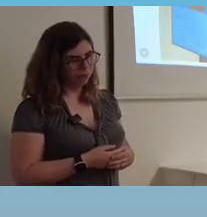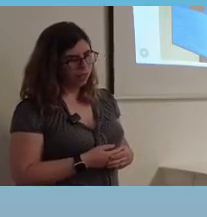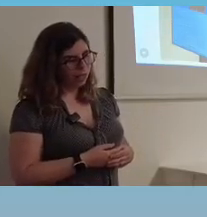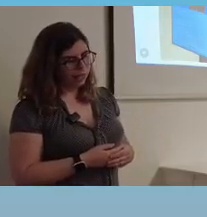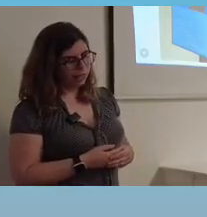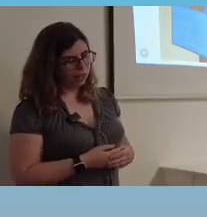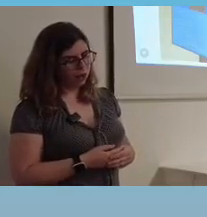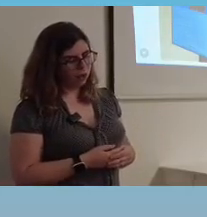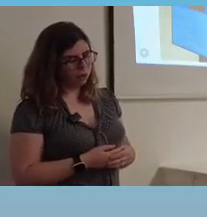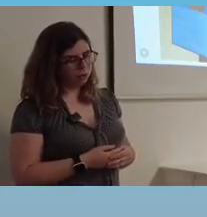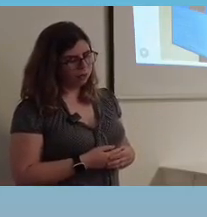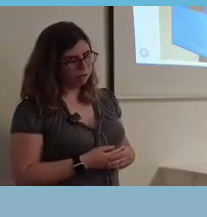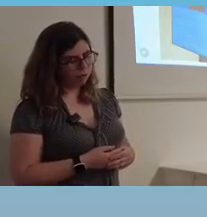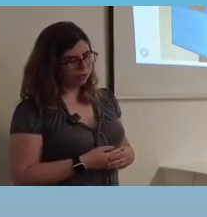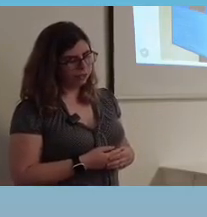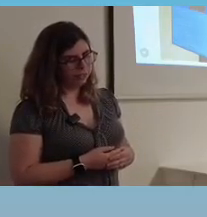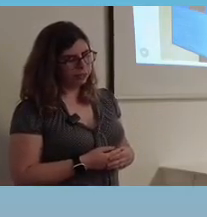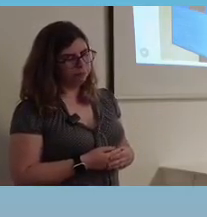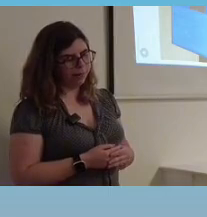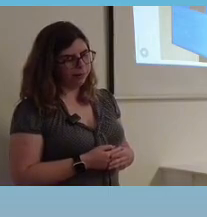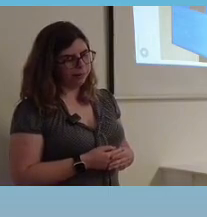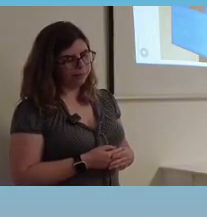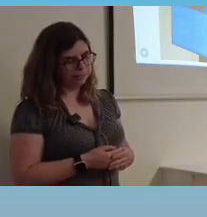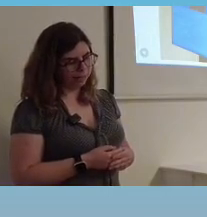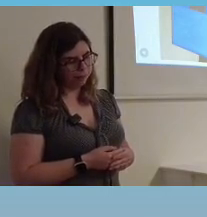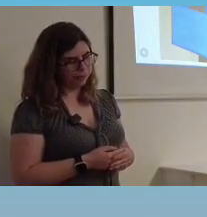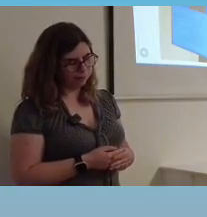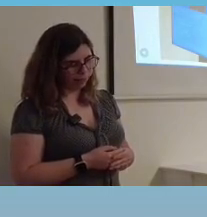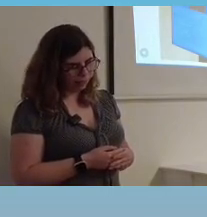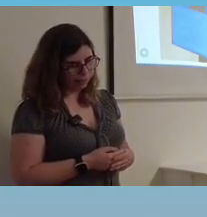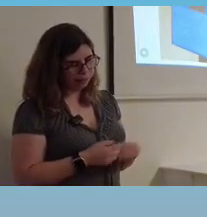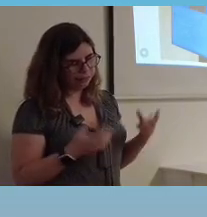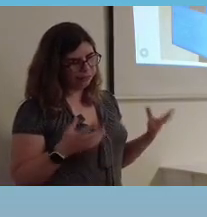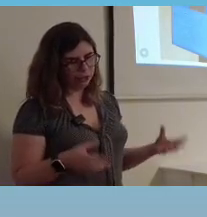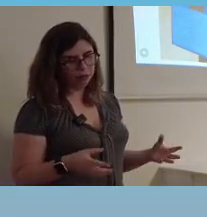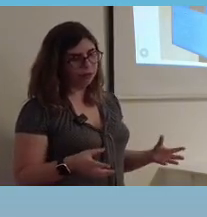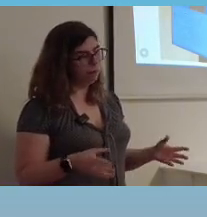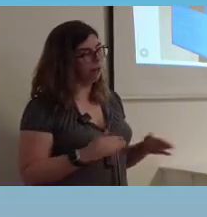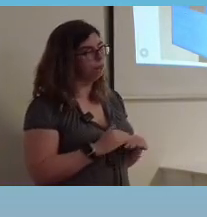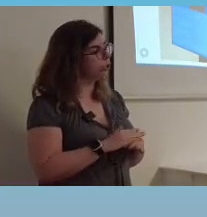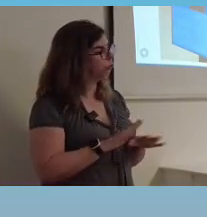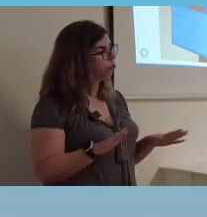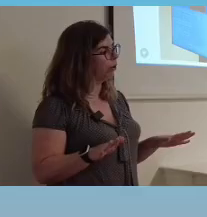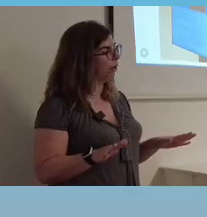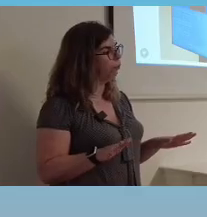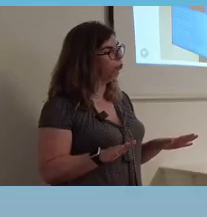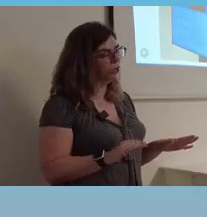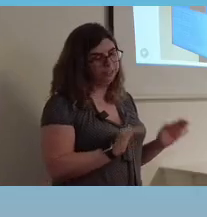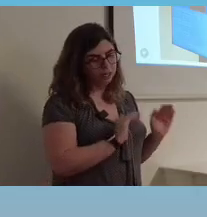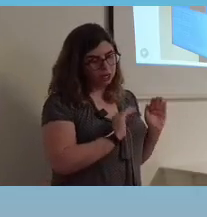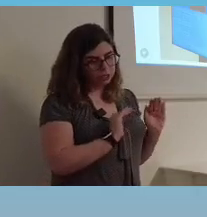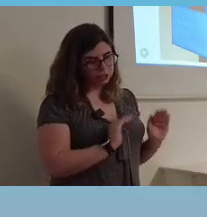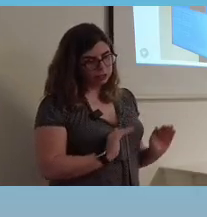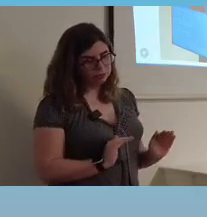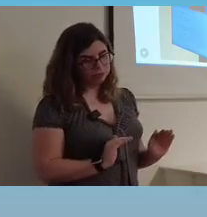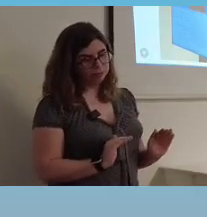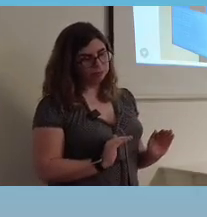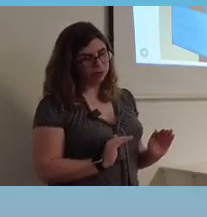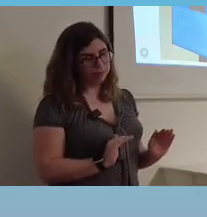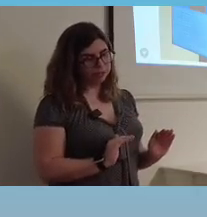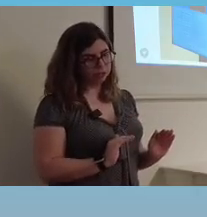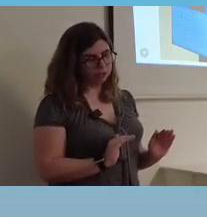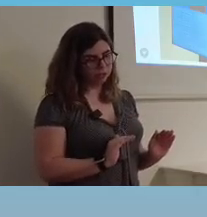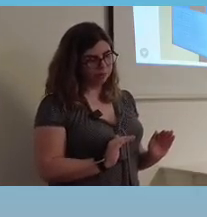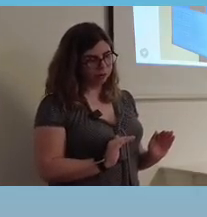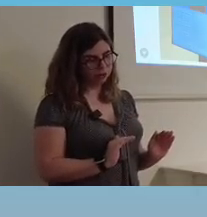compétent. Et nous avons aussi SyncSpeak qui dit oui, moi je ne construis pas mon outil